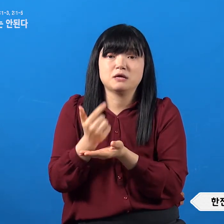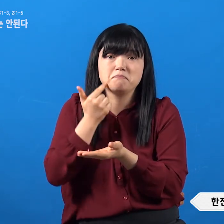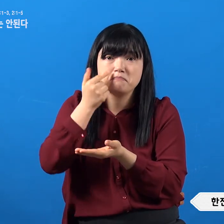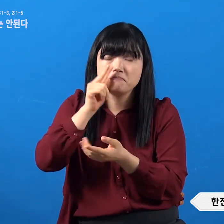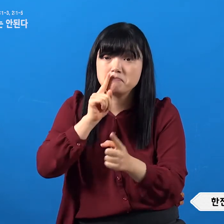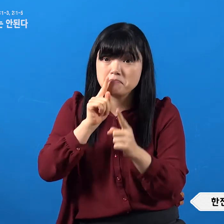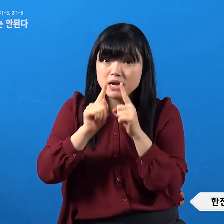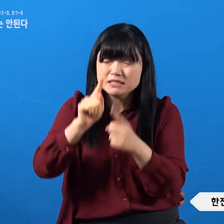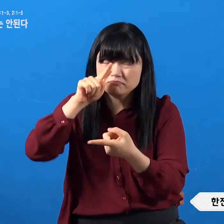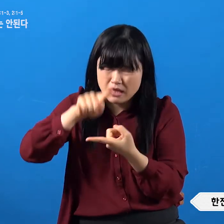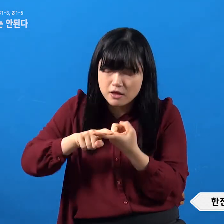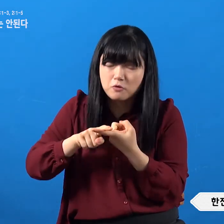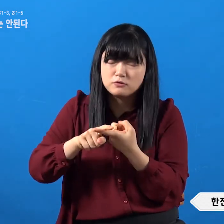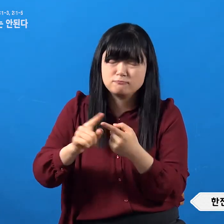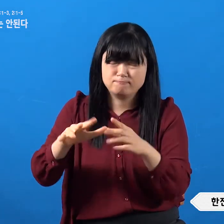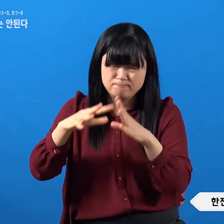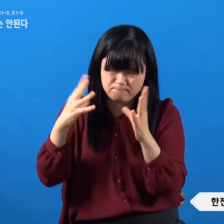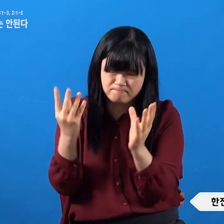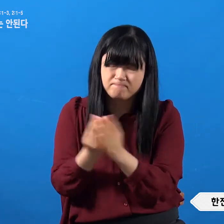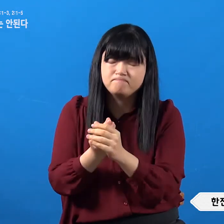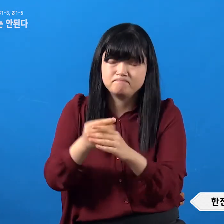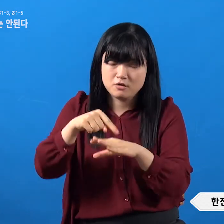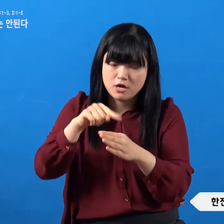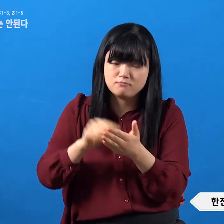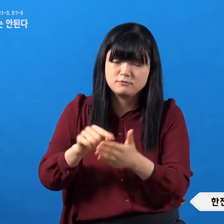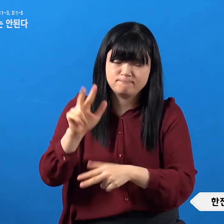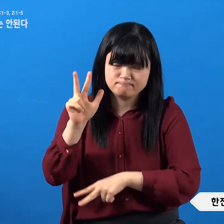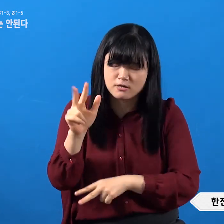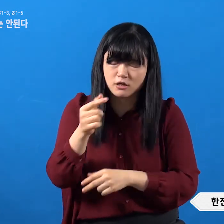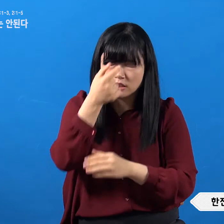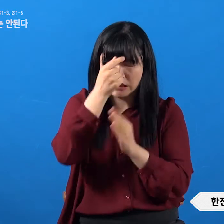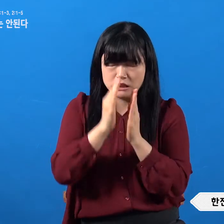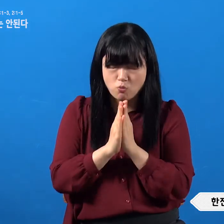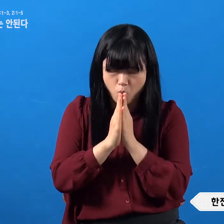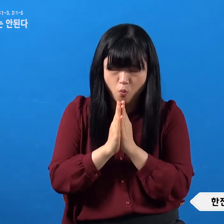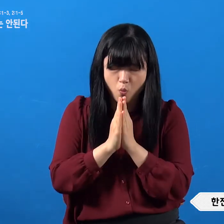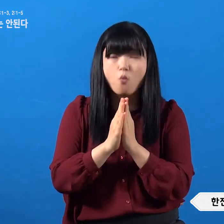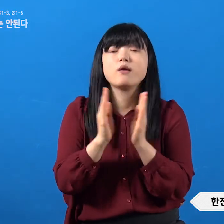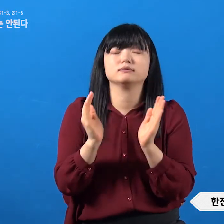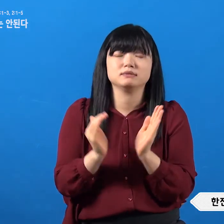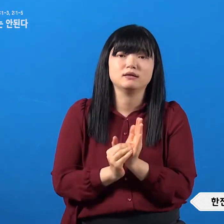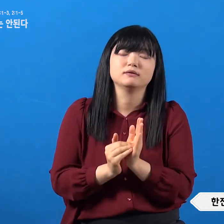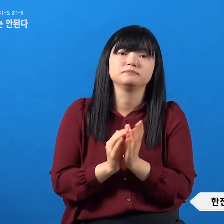말씀 그대로 전심으로 서원을 하고 기도를 했습니다.